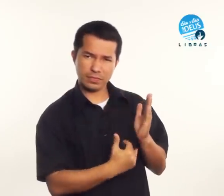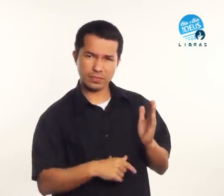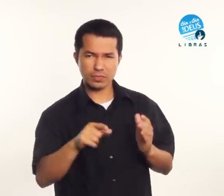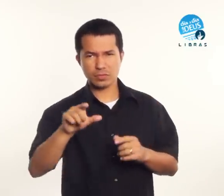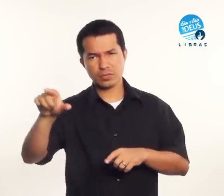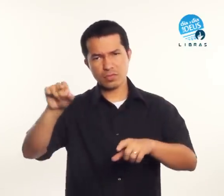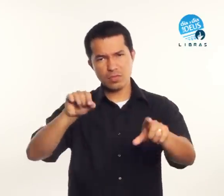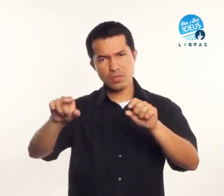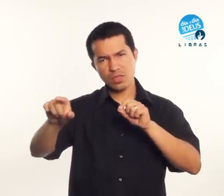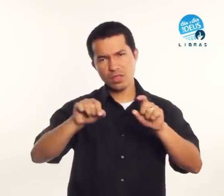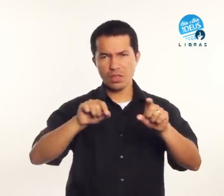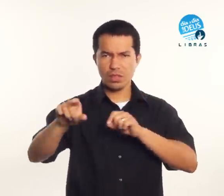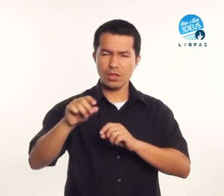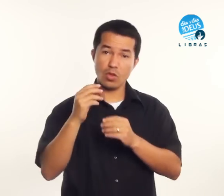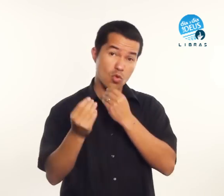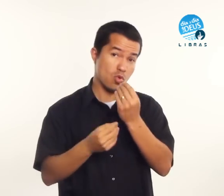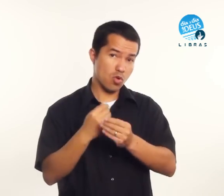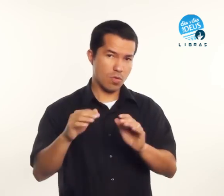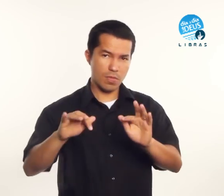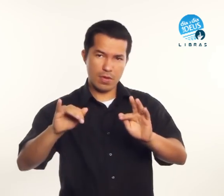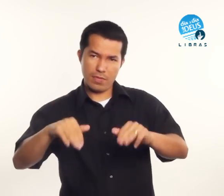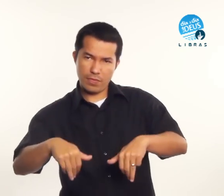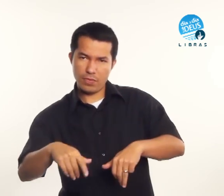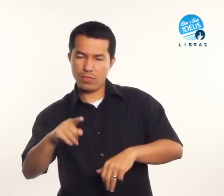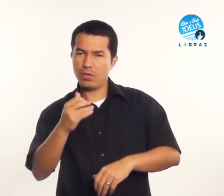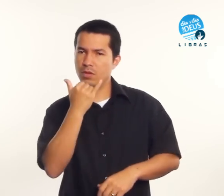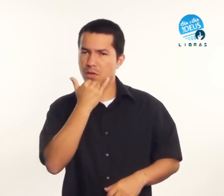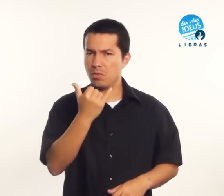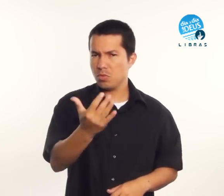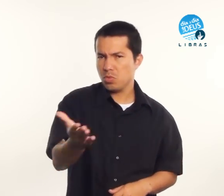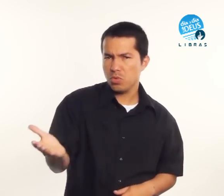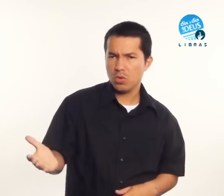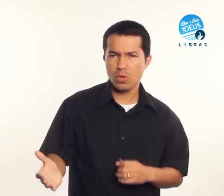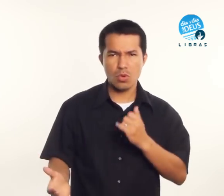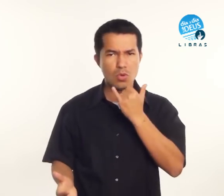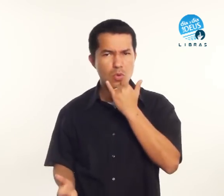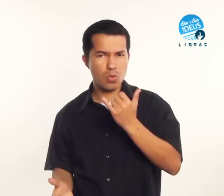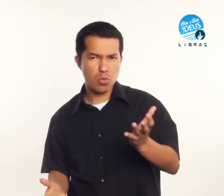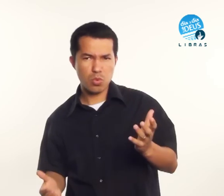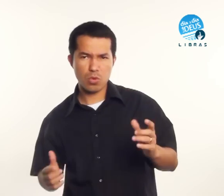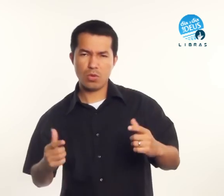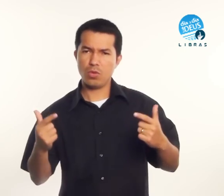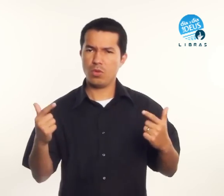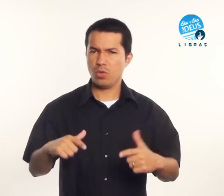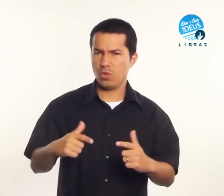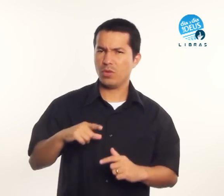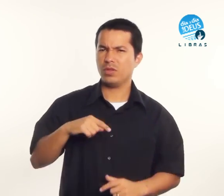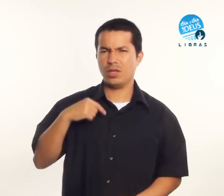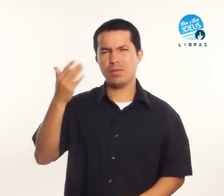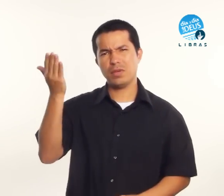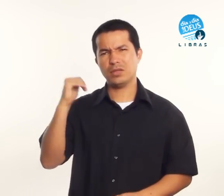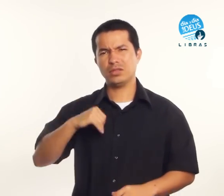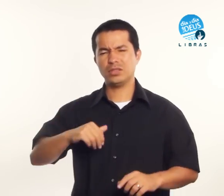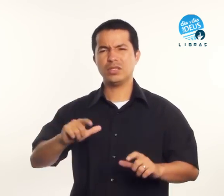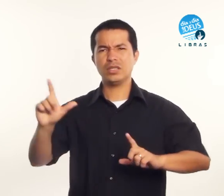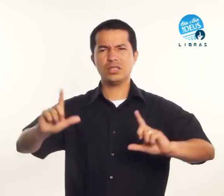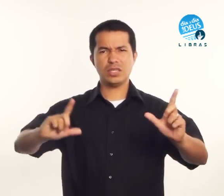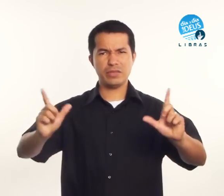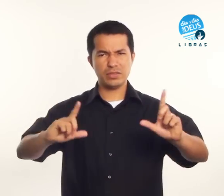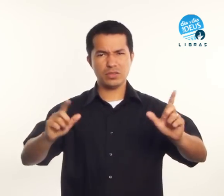você escolhia o final, né? Se você perdoava o bandido ou não perdoava o bandido. Muitos anos atrás isso aconteceu,